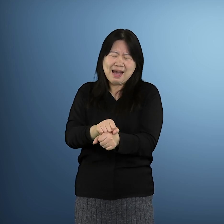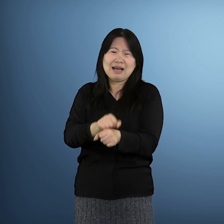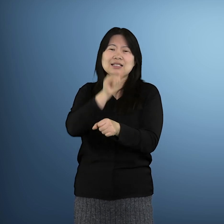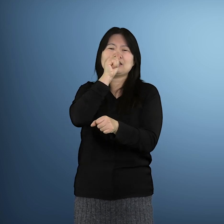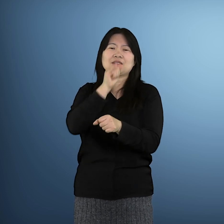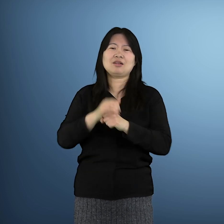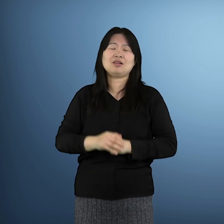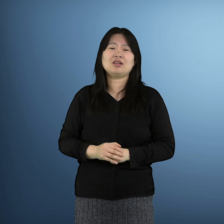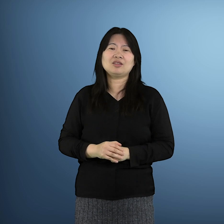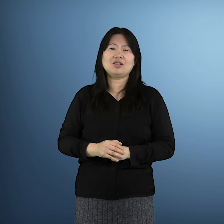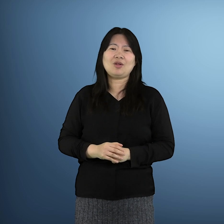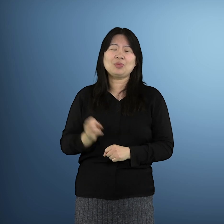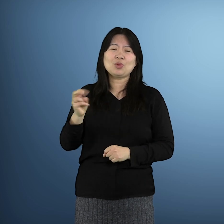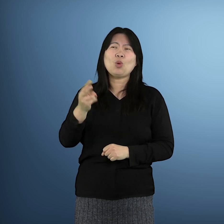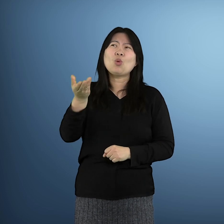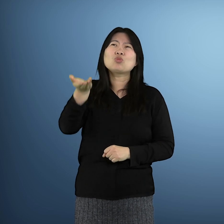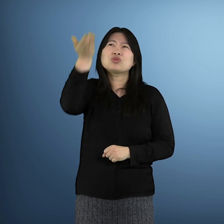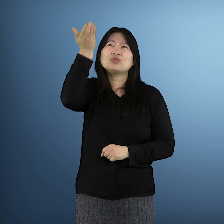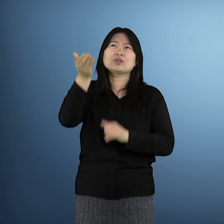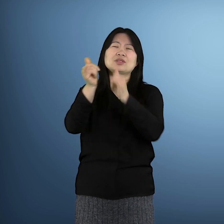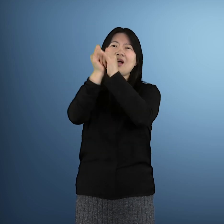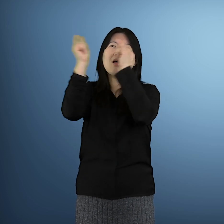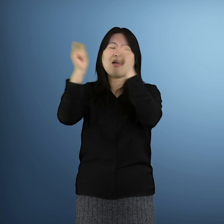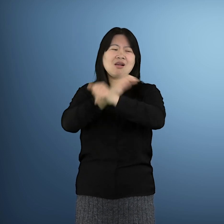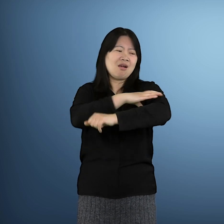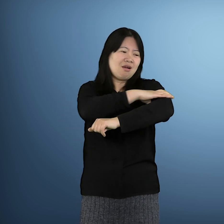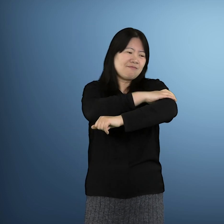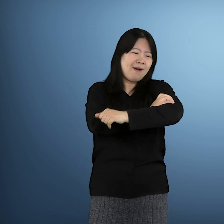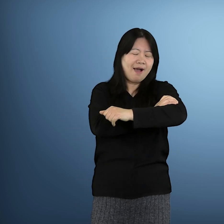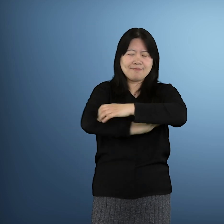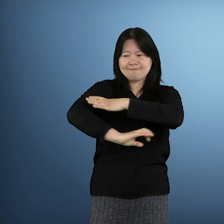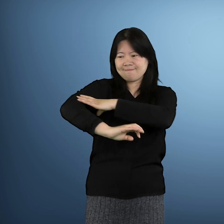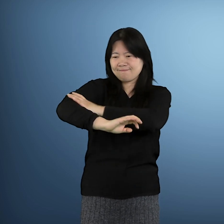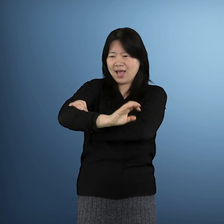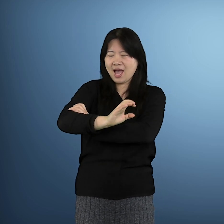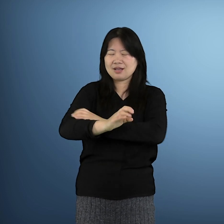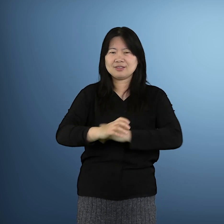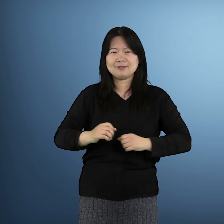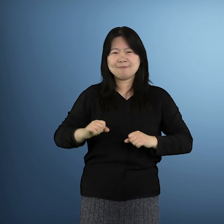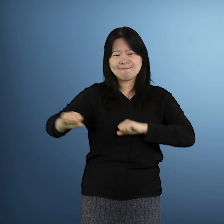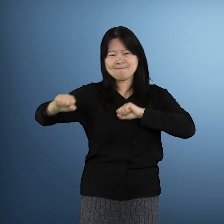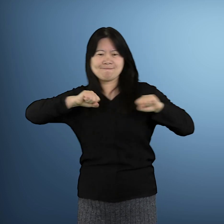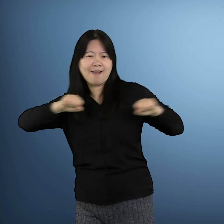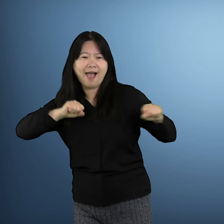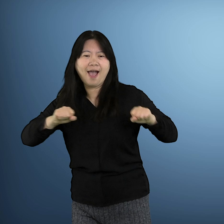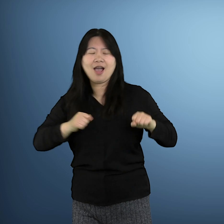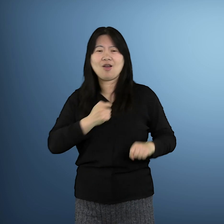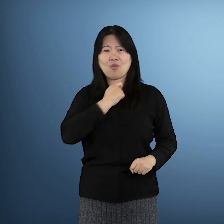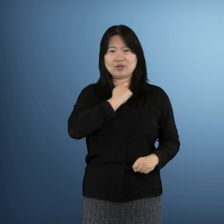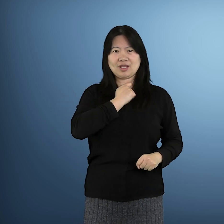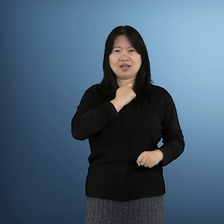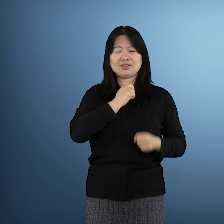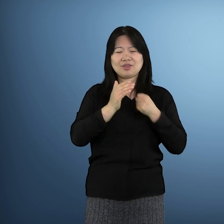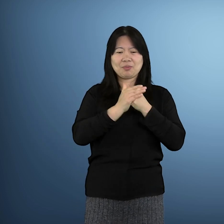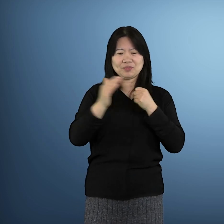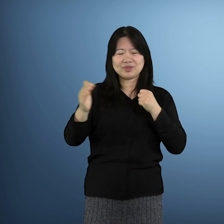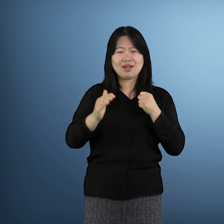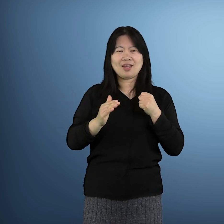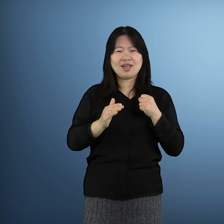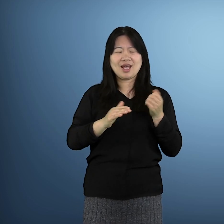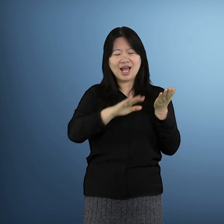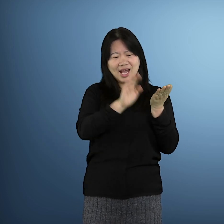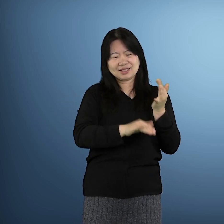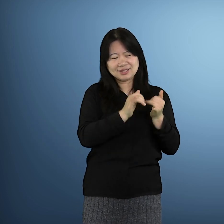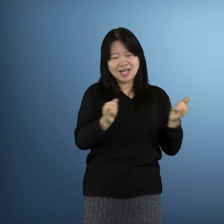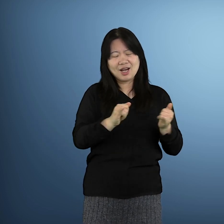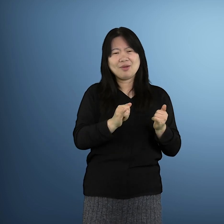그리고 위에 있는 사람들은 그 권력을 유지하기 위해서, 그 높은 위치를 유지하기 위해서 자기